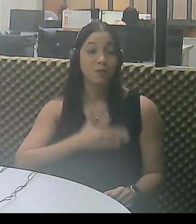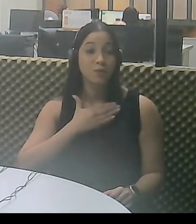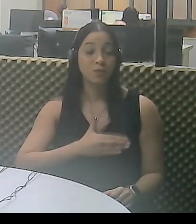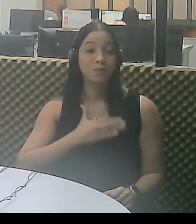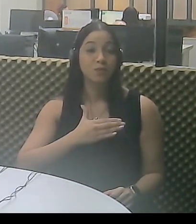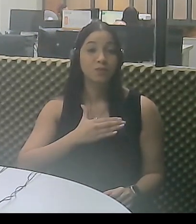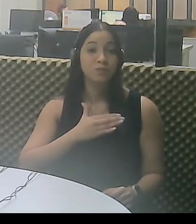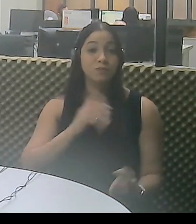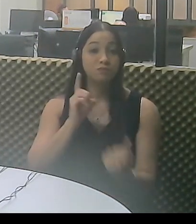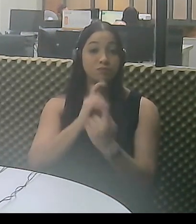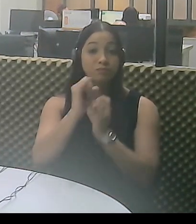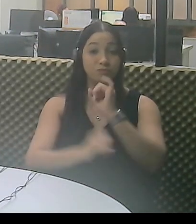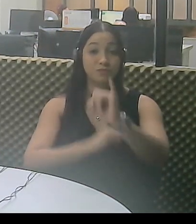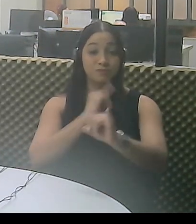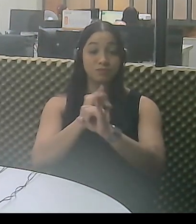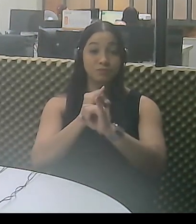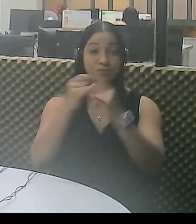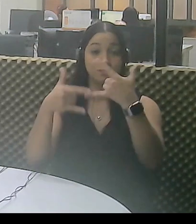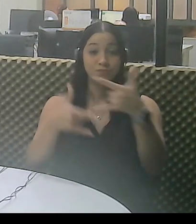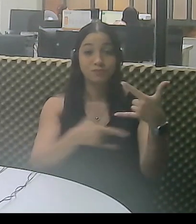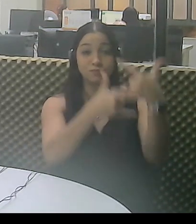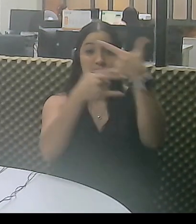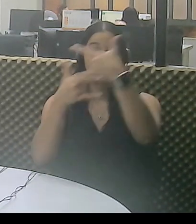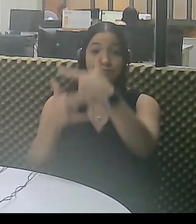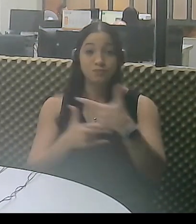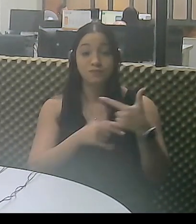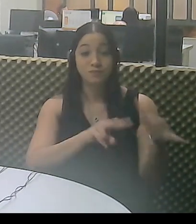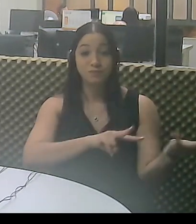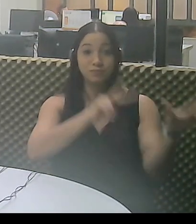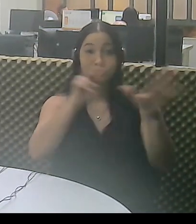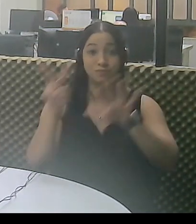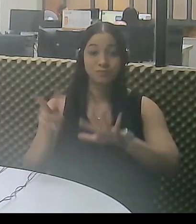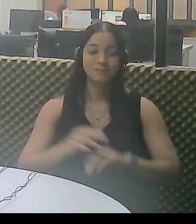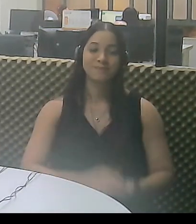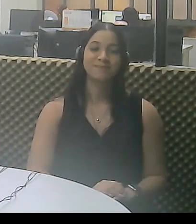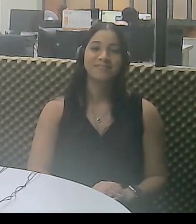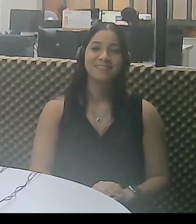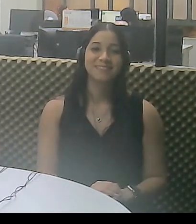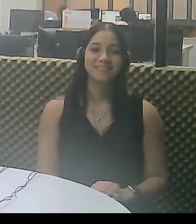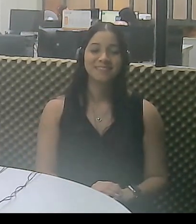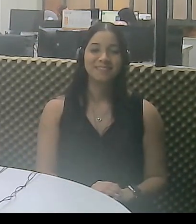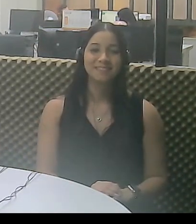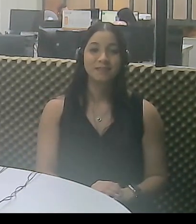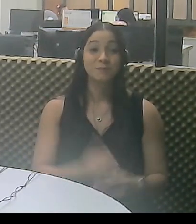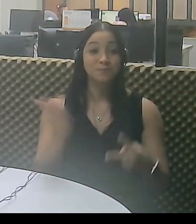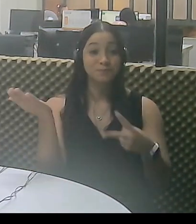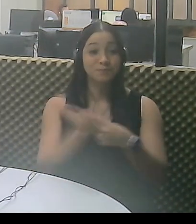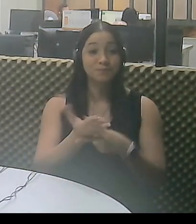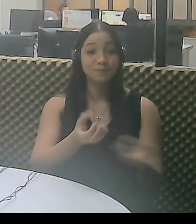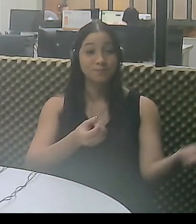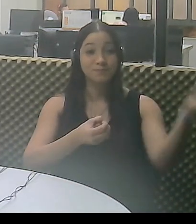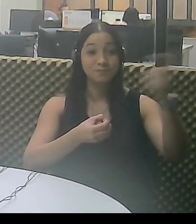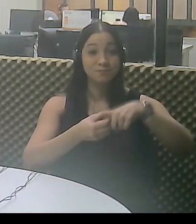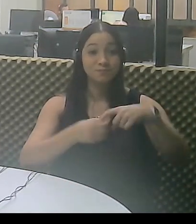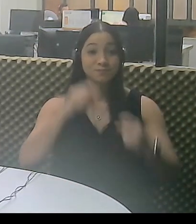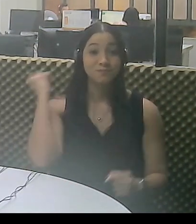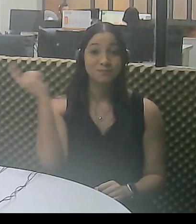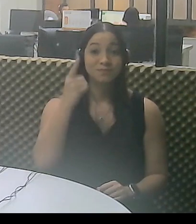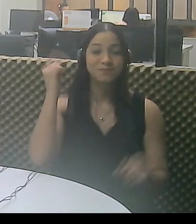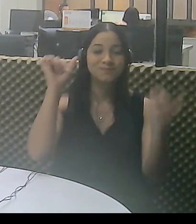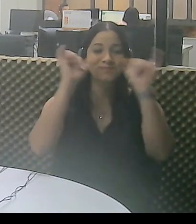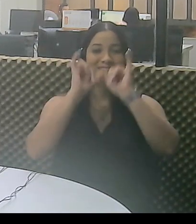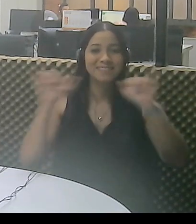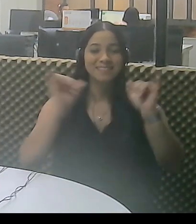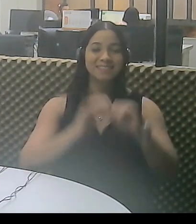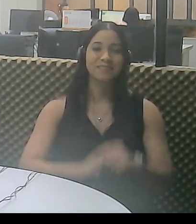com encontros virtuais que acontecerão a cada semana. Agora vamos para um rápido intervalo, já já voltamos